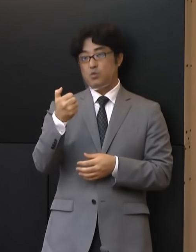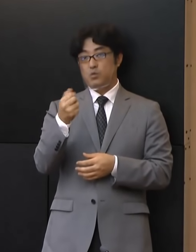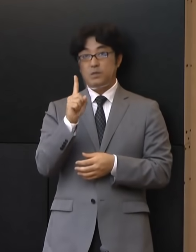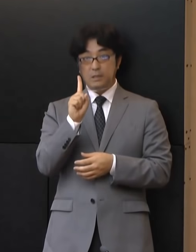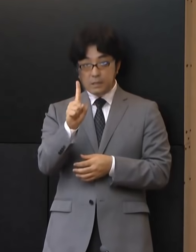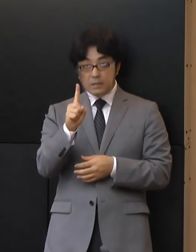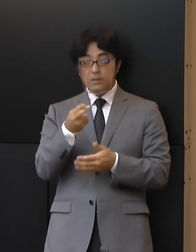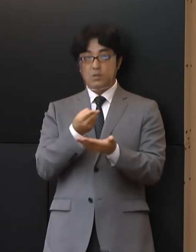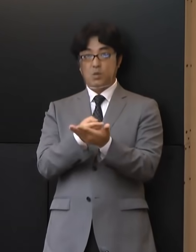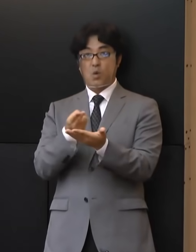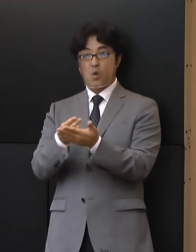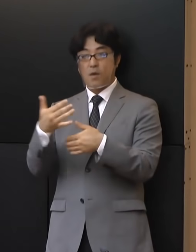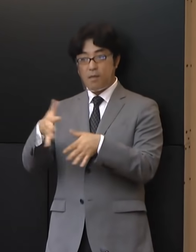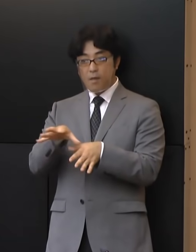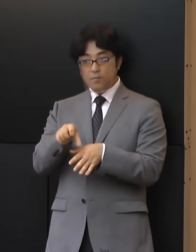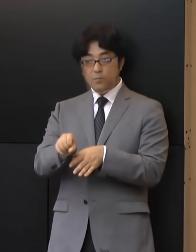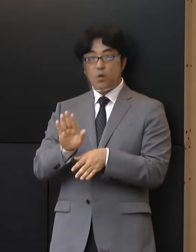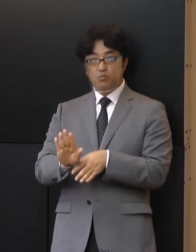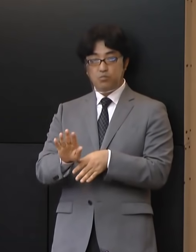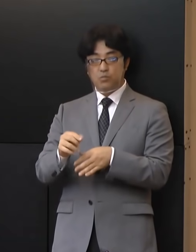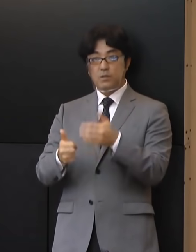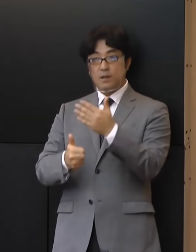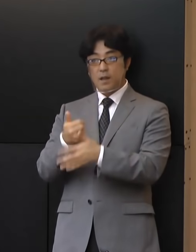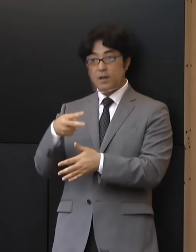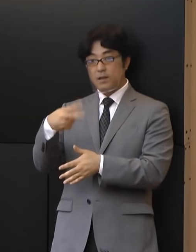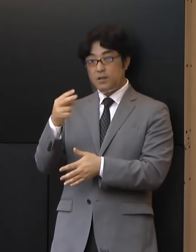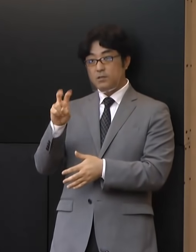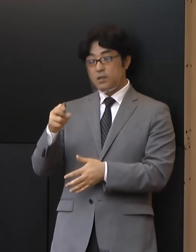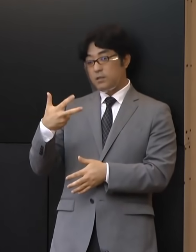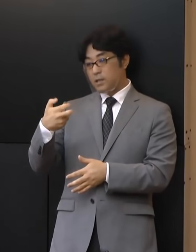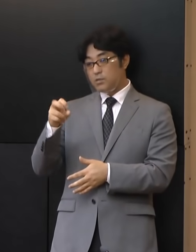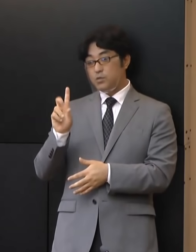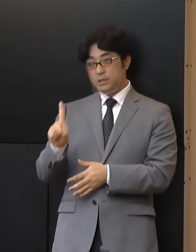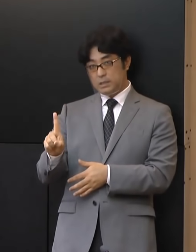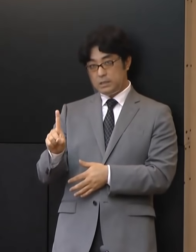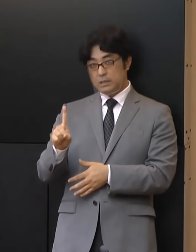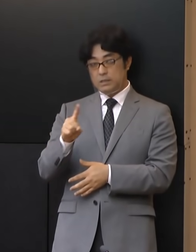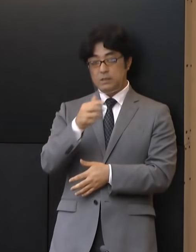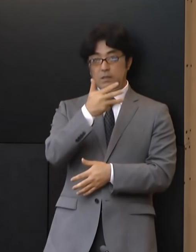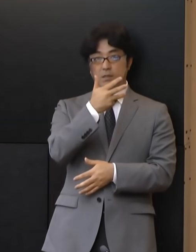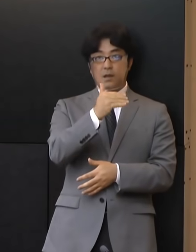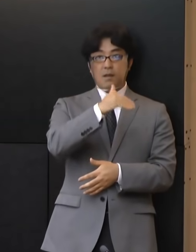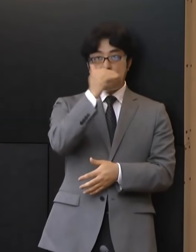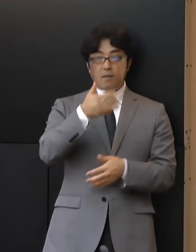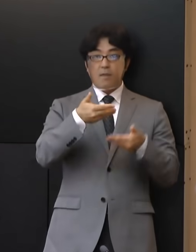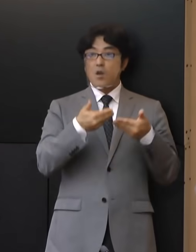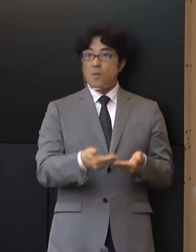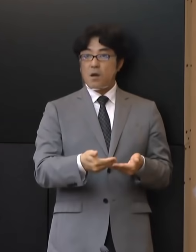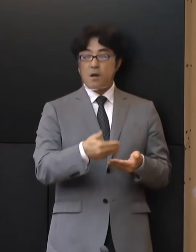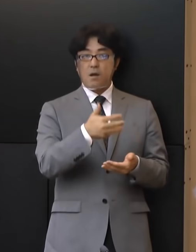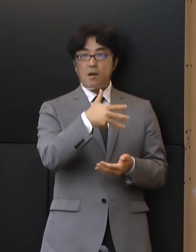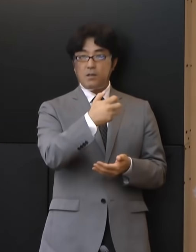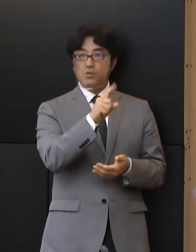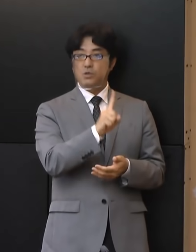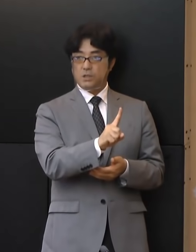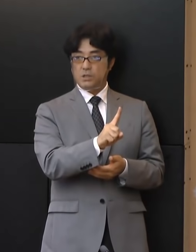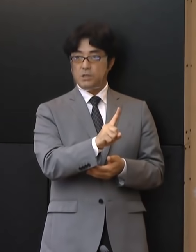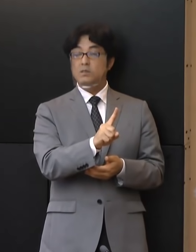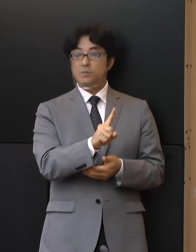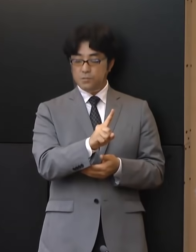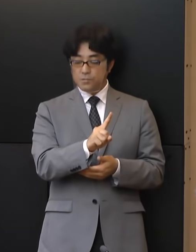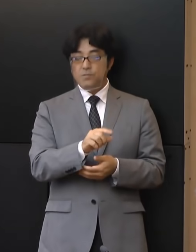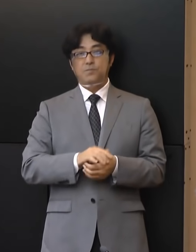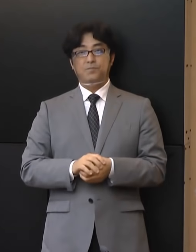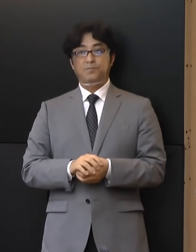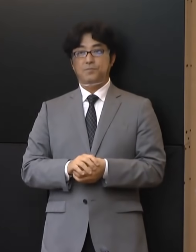351床ということで、那覇で271室、八重山で80室ということで、最大そうい